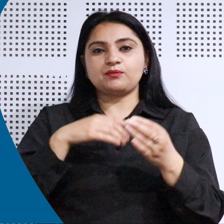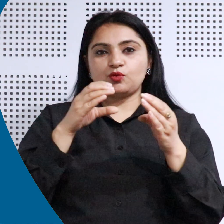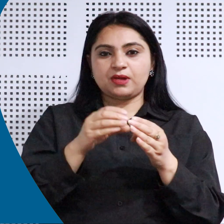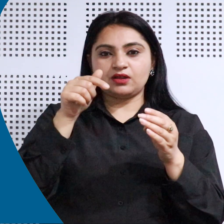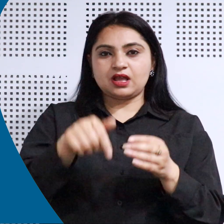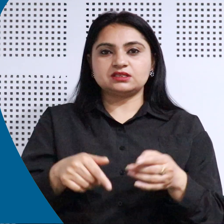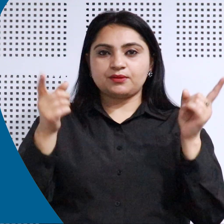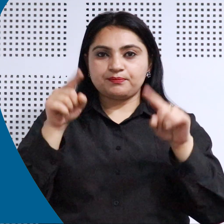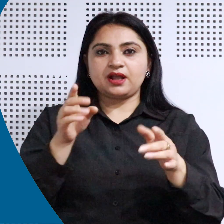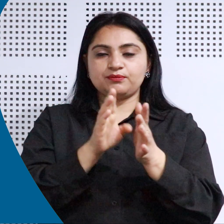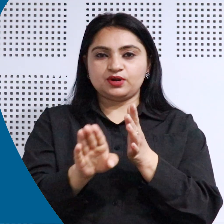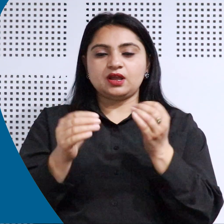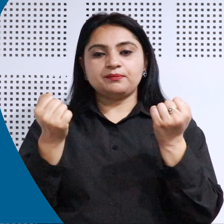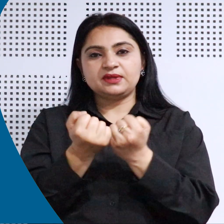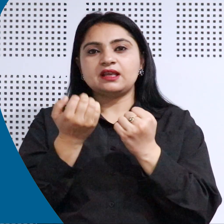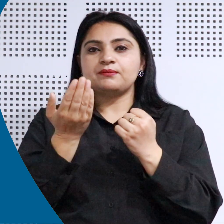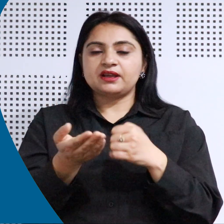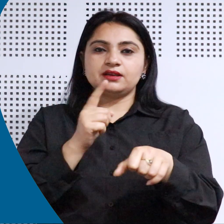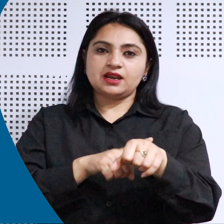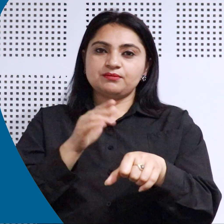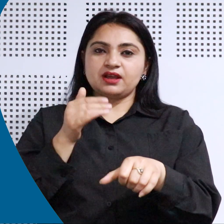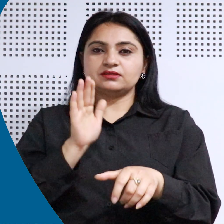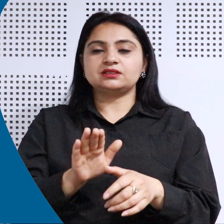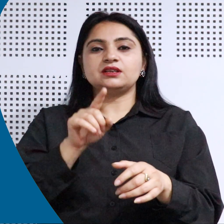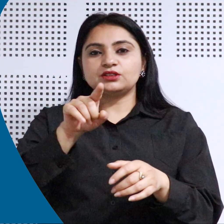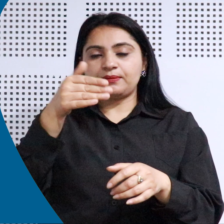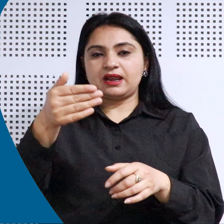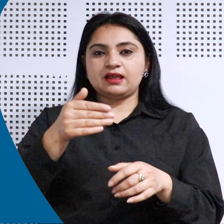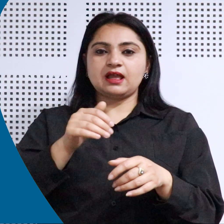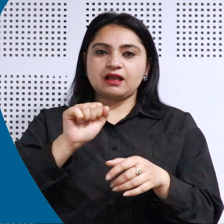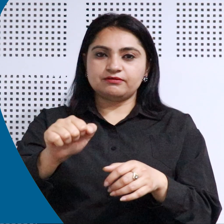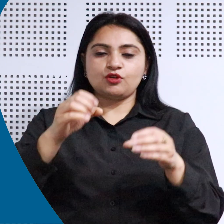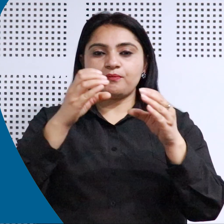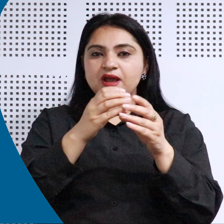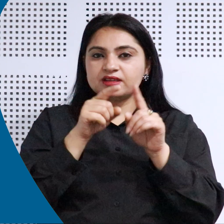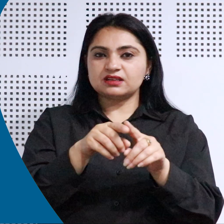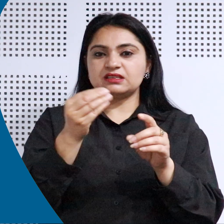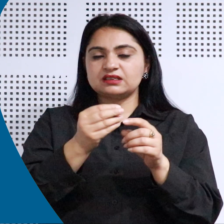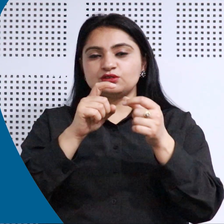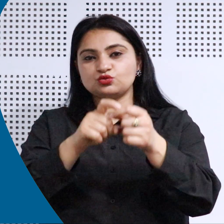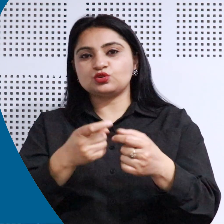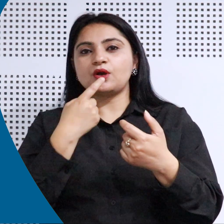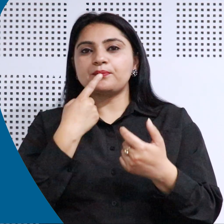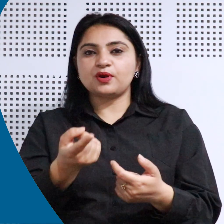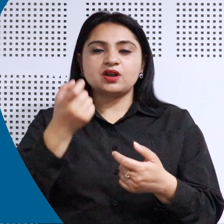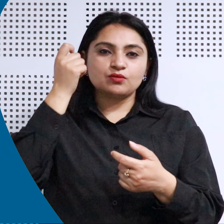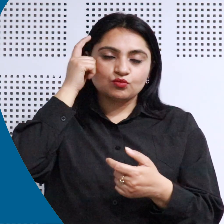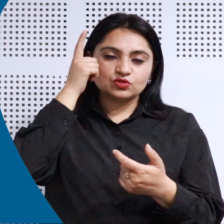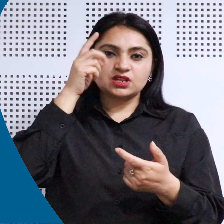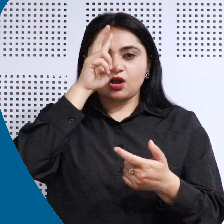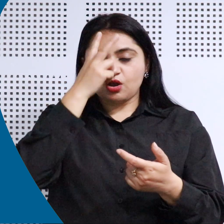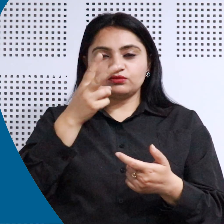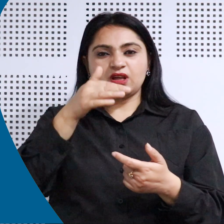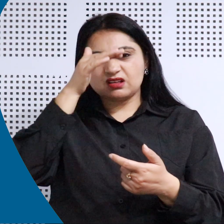पालिकाको आजको अङ्कबाट भने विदा लिने समय भएको छ। तपाईलाई तपाईँको पालिकासँग केही सोध्न, भन्न, जान्न, बुझ्न